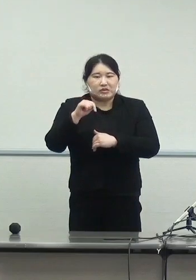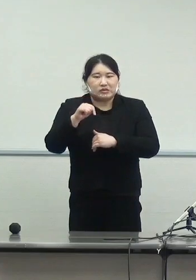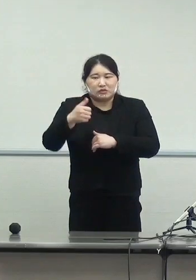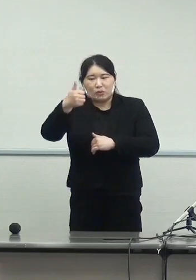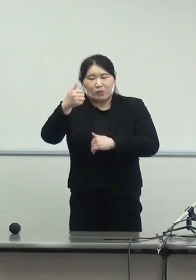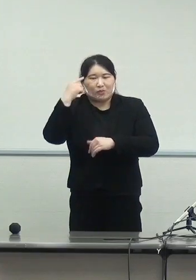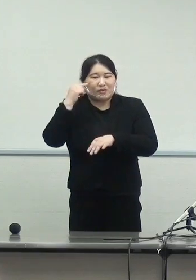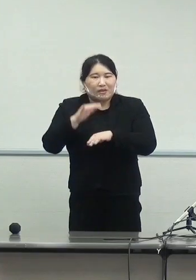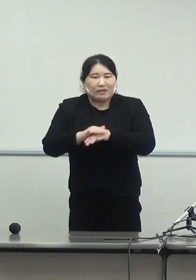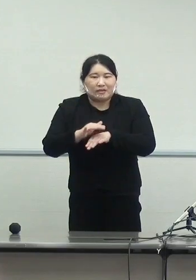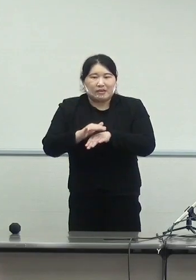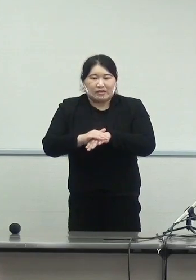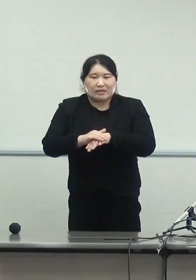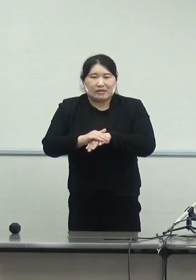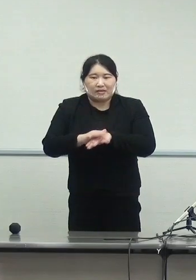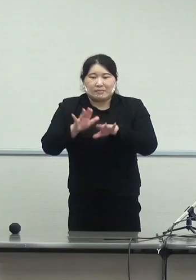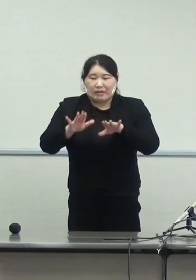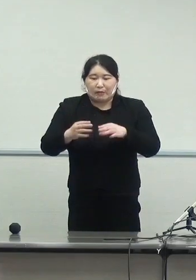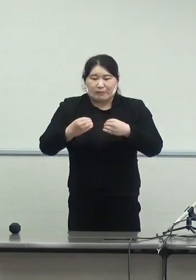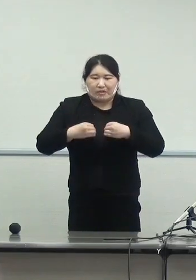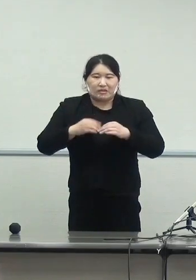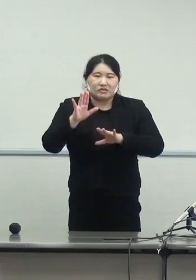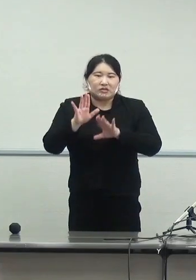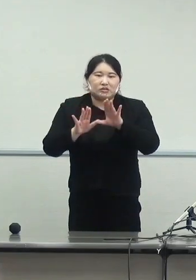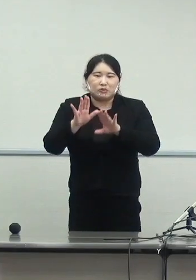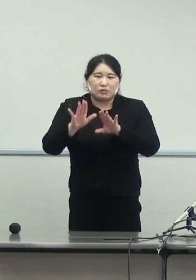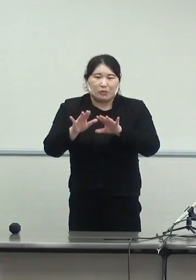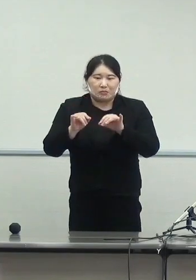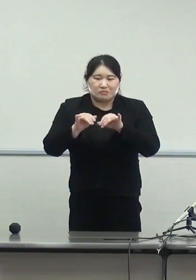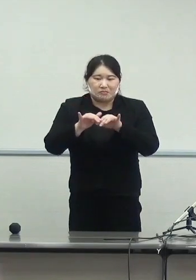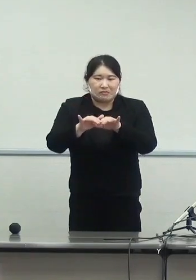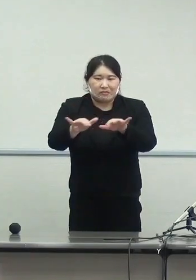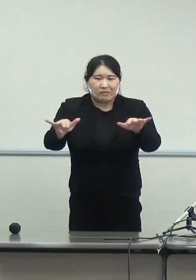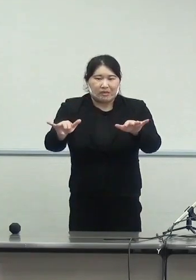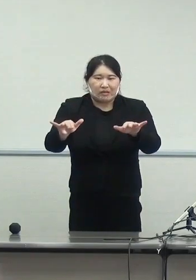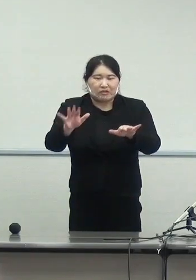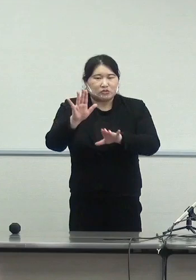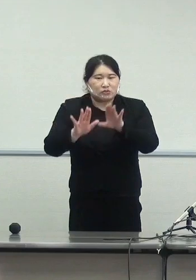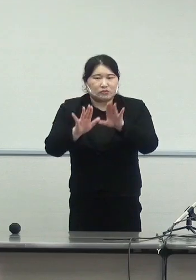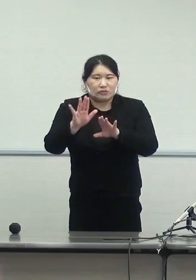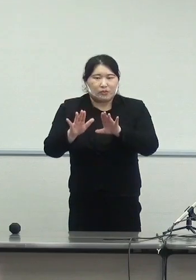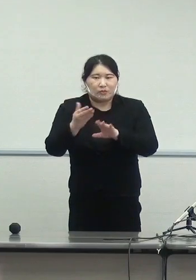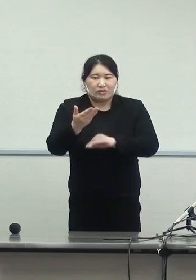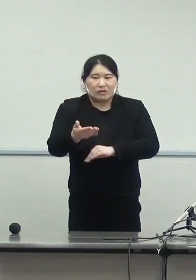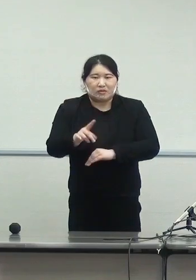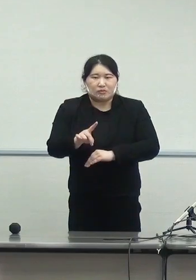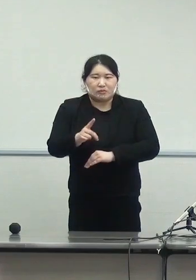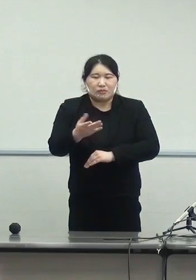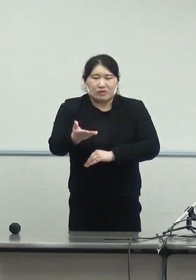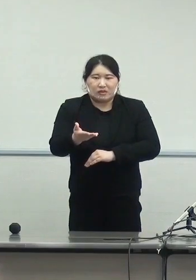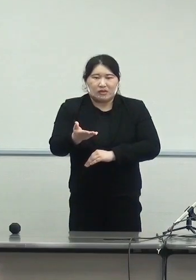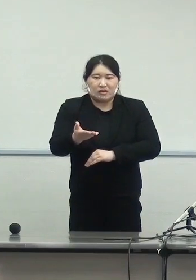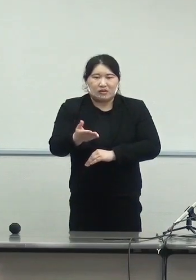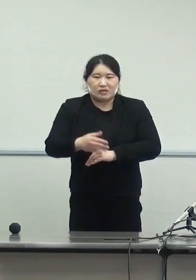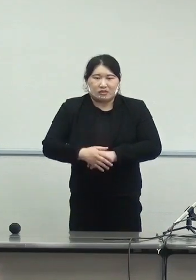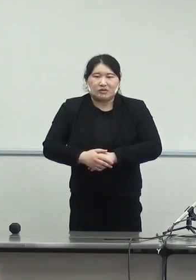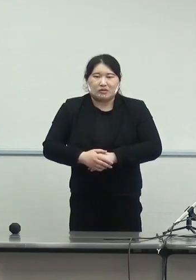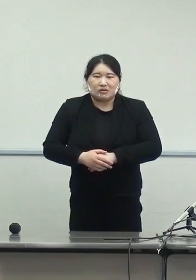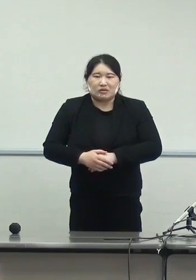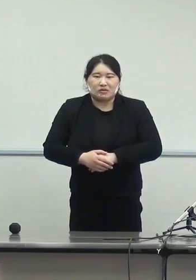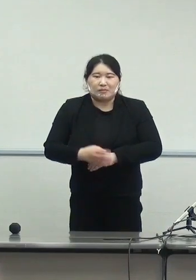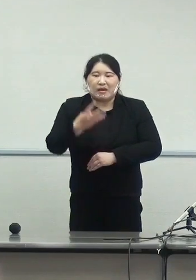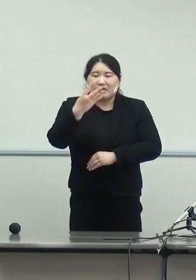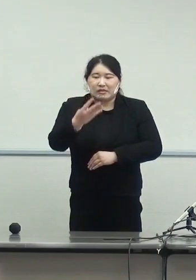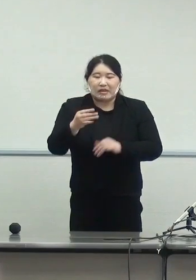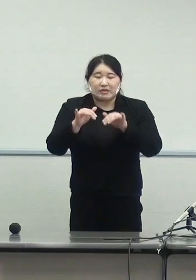はまあ、そういうのは感染の拡大がかなりまだ進んでいる状況というようなところの理解でいいのか、はい、第4波とか